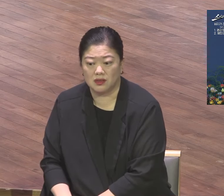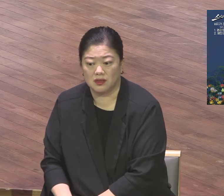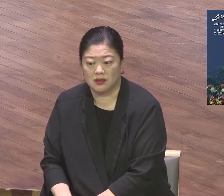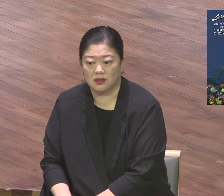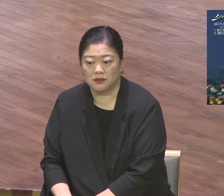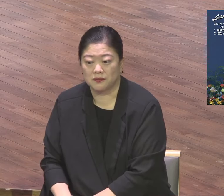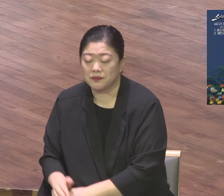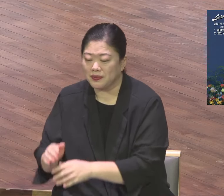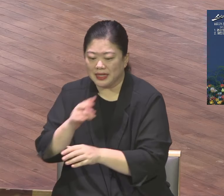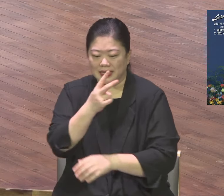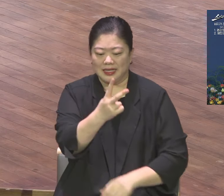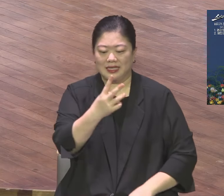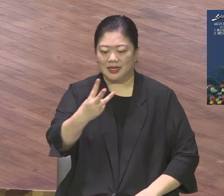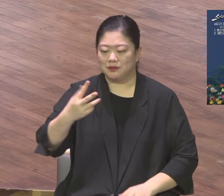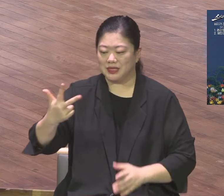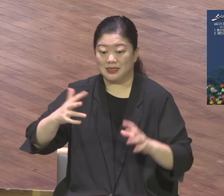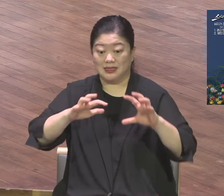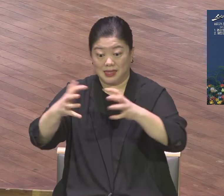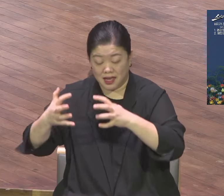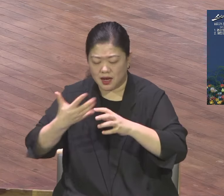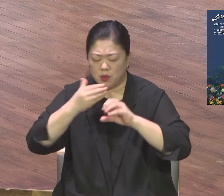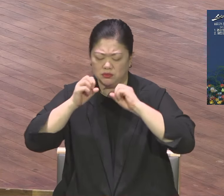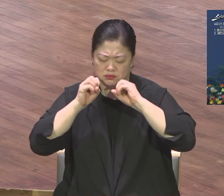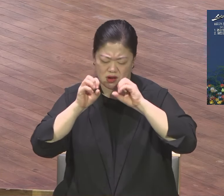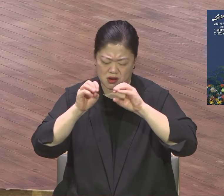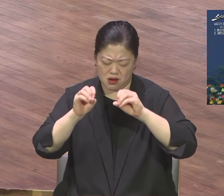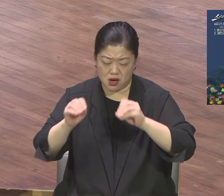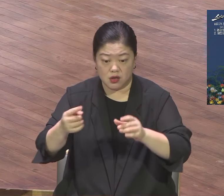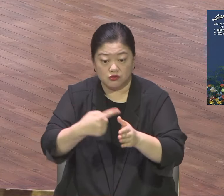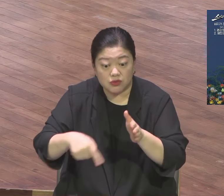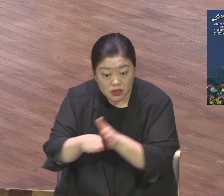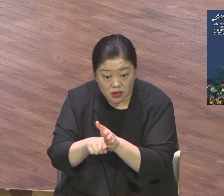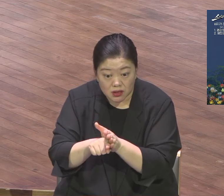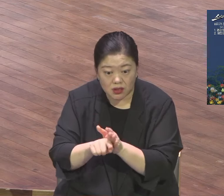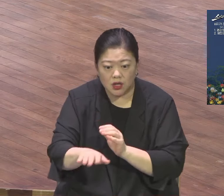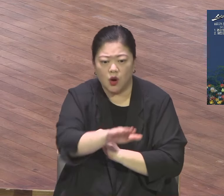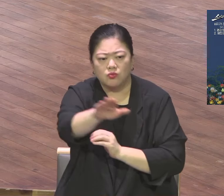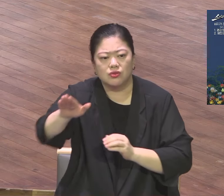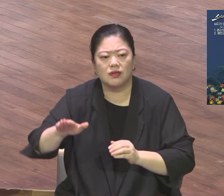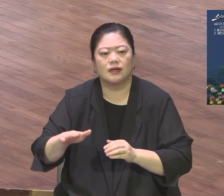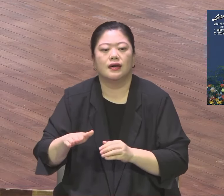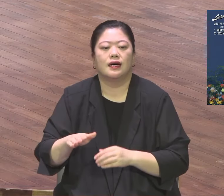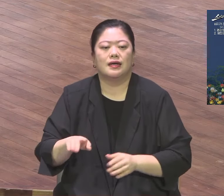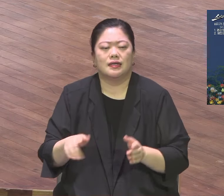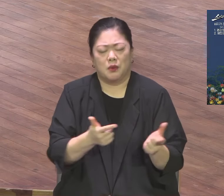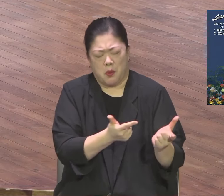2, 3천 5천 종족 복음화 주역으로 모든 우리 예언 성도들이 다